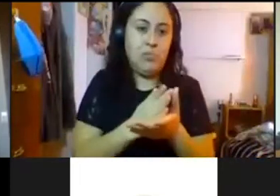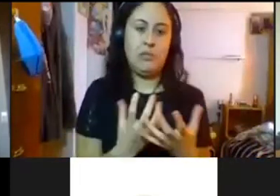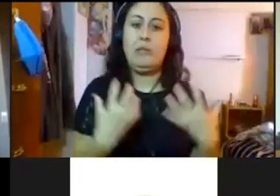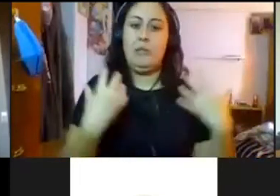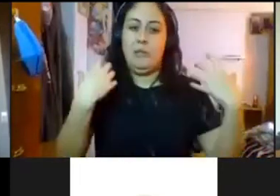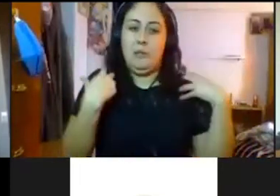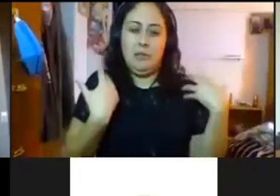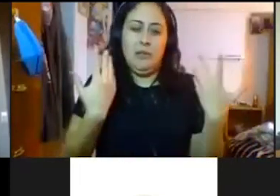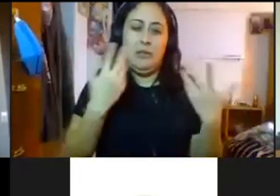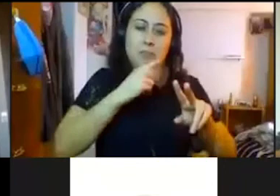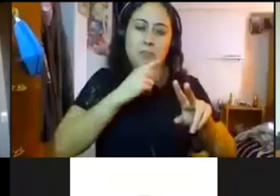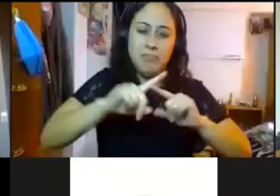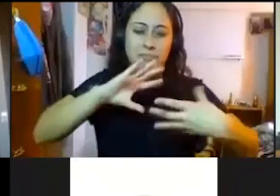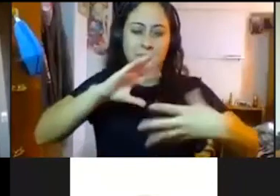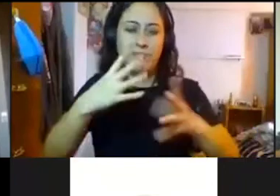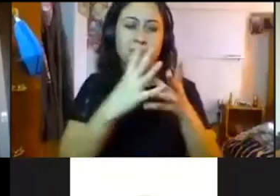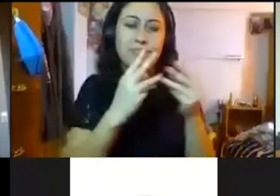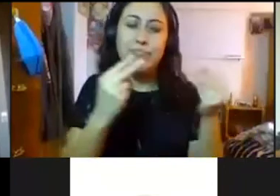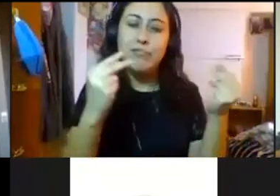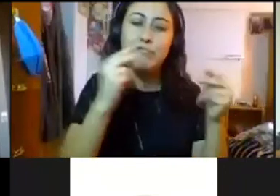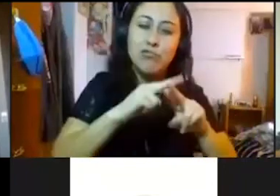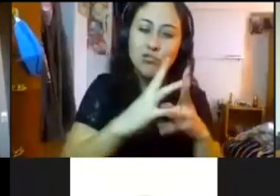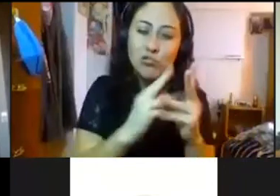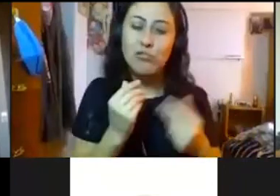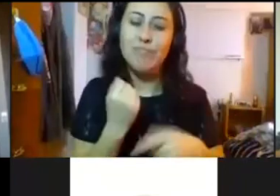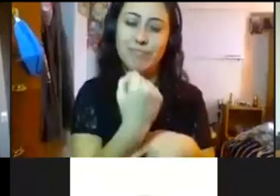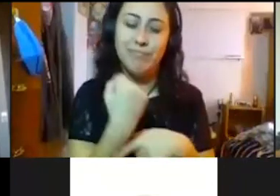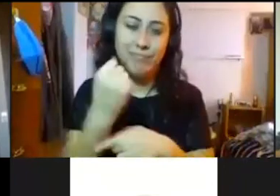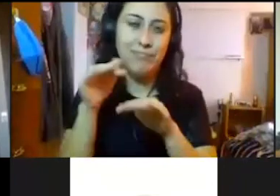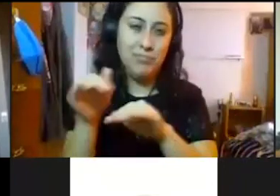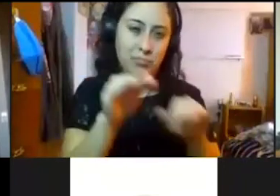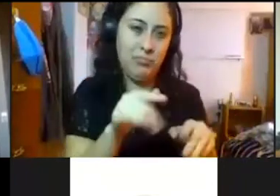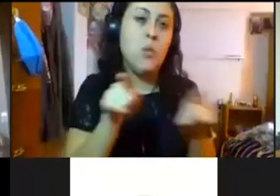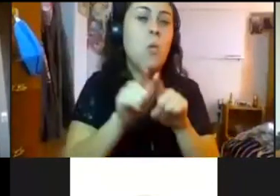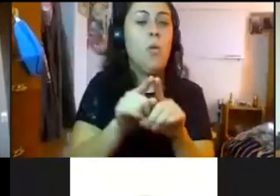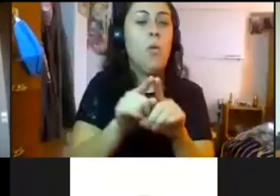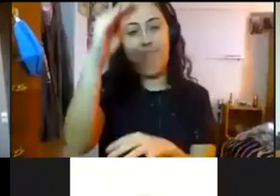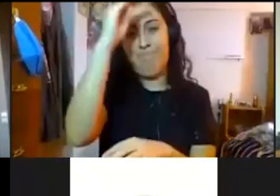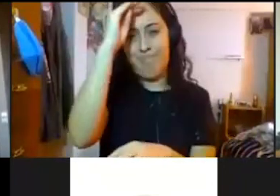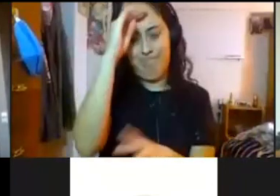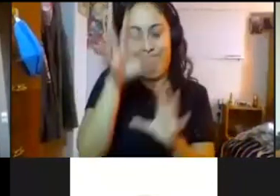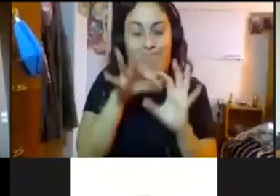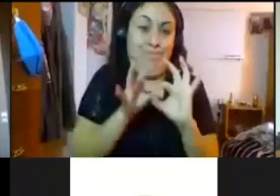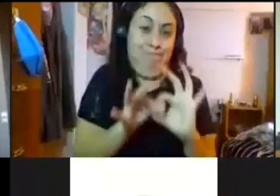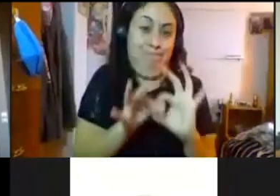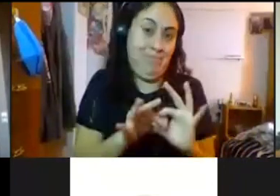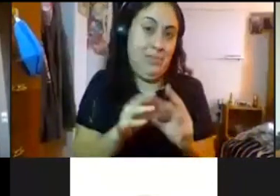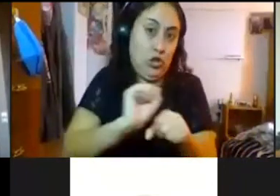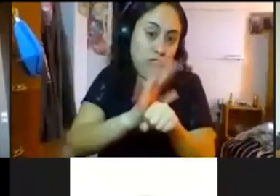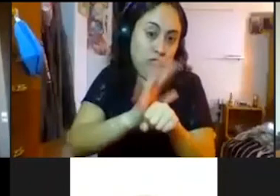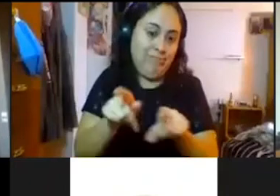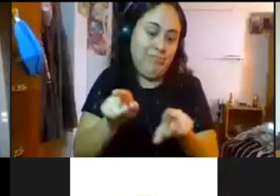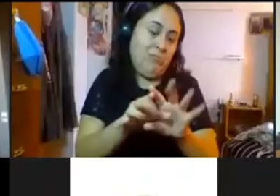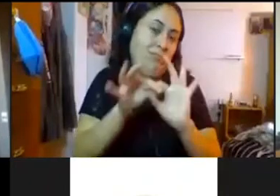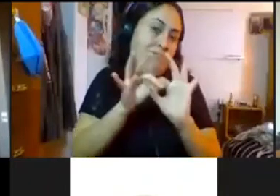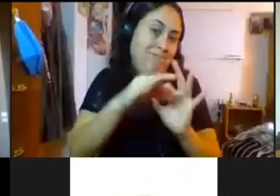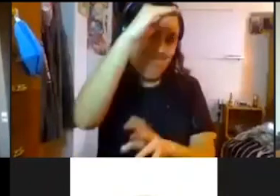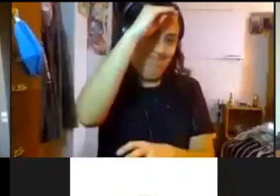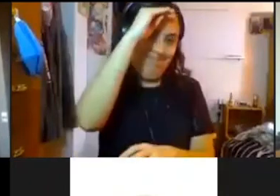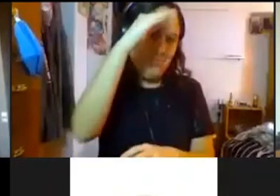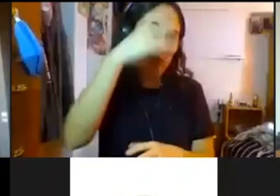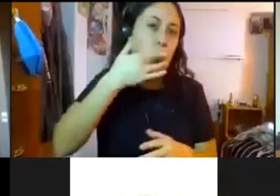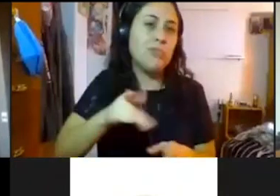¿cierto? Y agradecer la experiencia, porque tenemos que